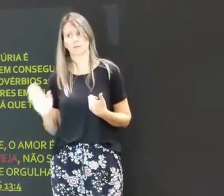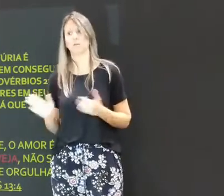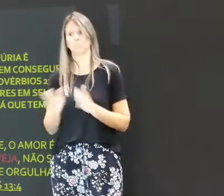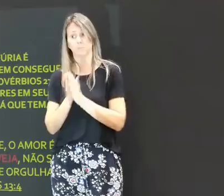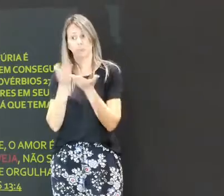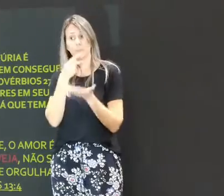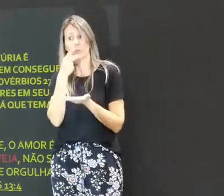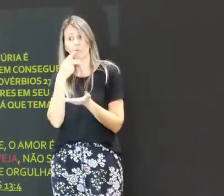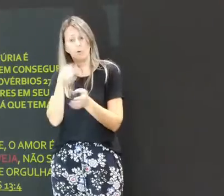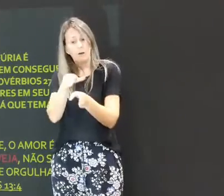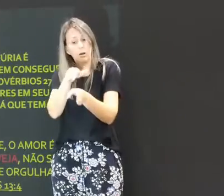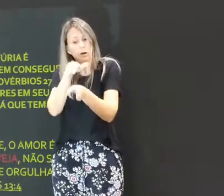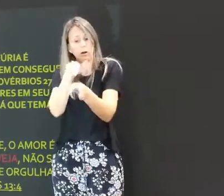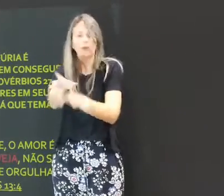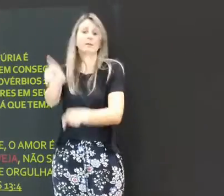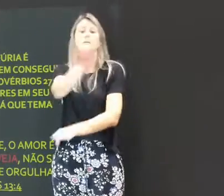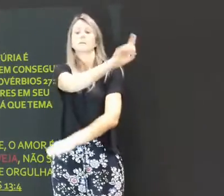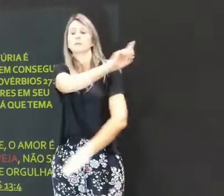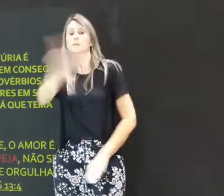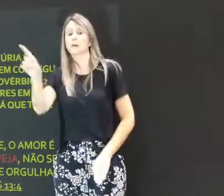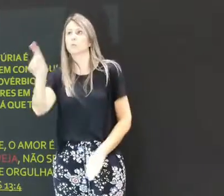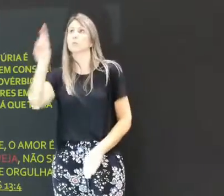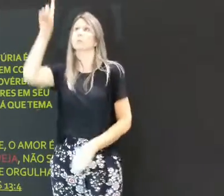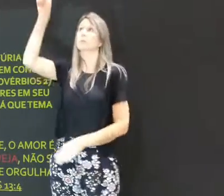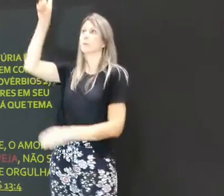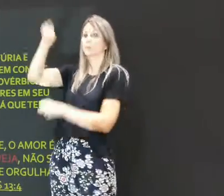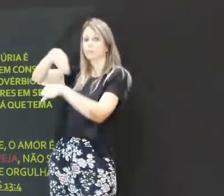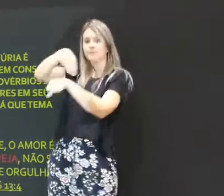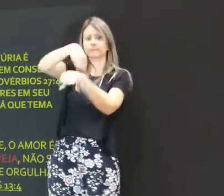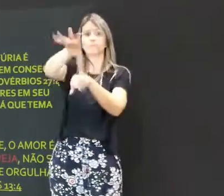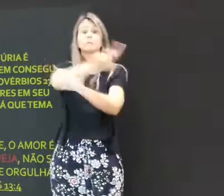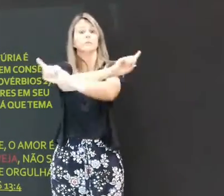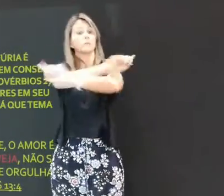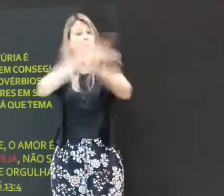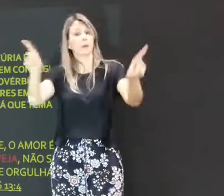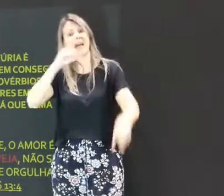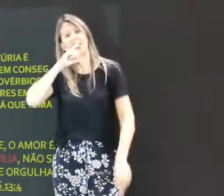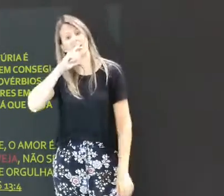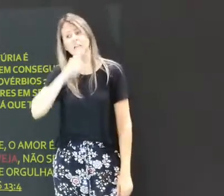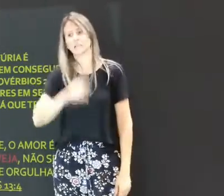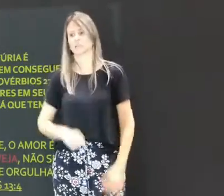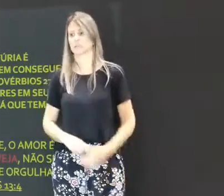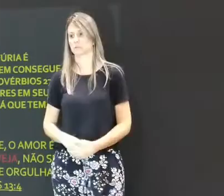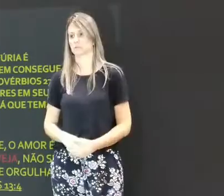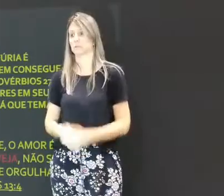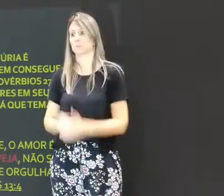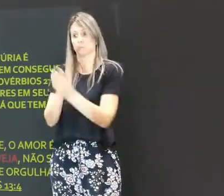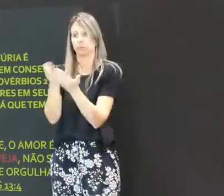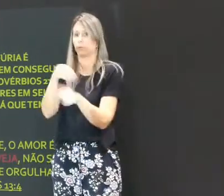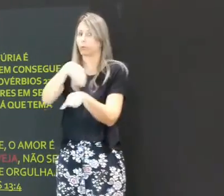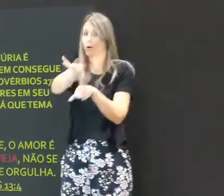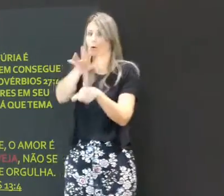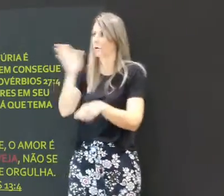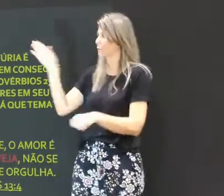Não. A palavra de Deus que fala isso, a palavra de Deus que nos aconselha. Deus ele nos aconselha a não ter inveja, a palavra de